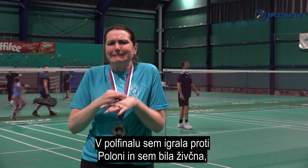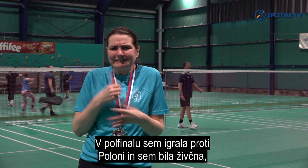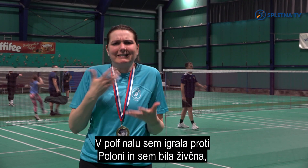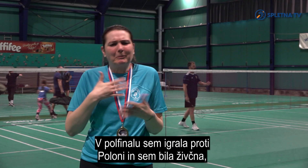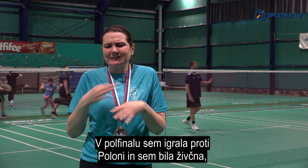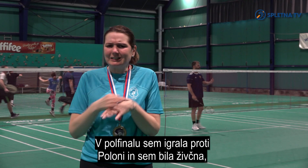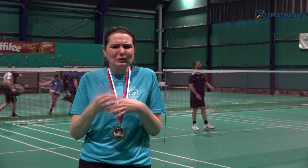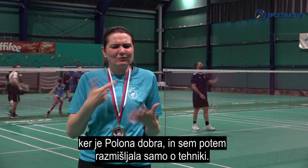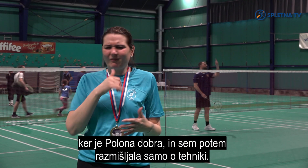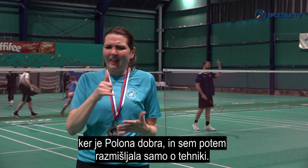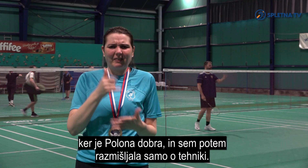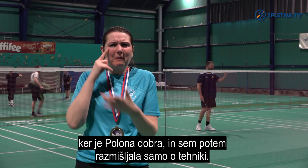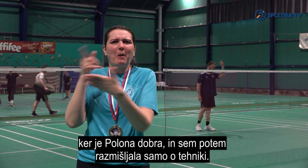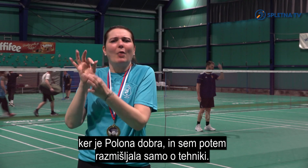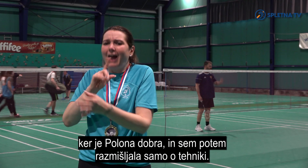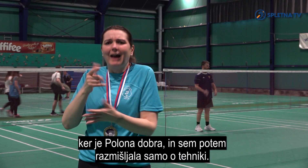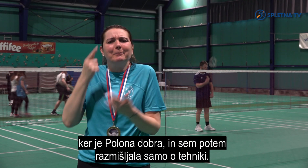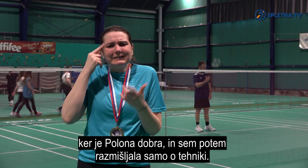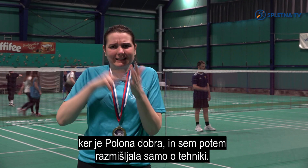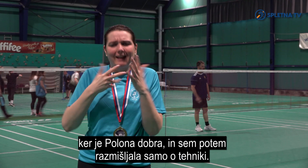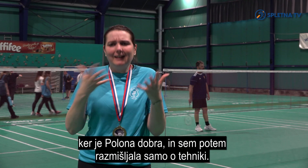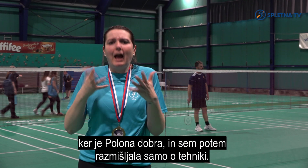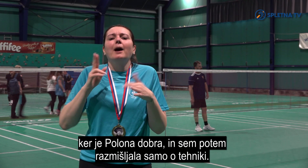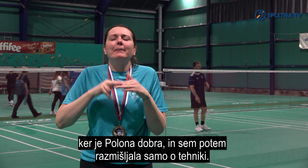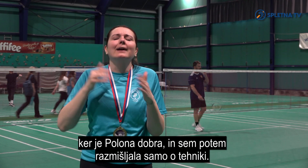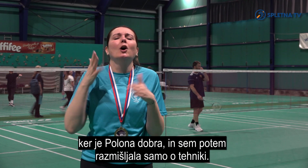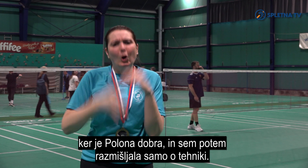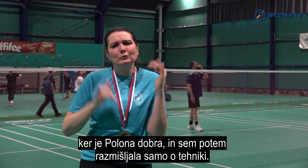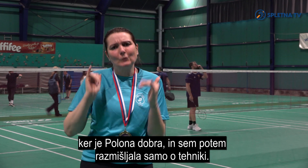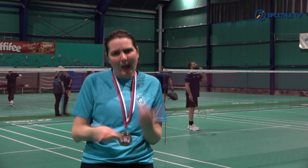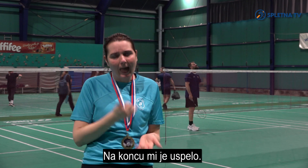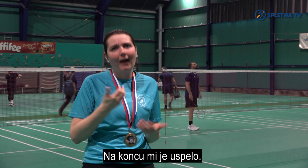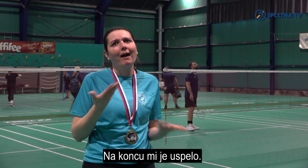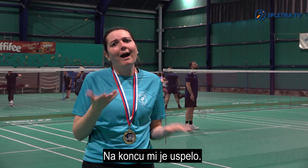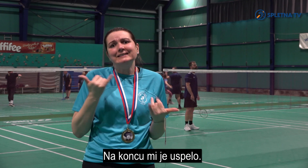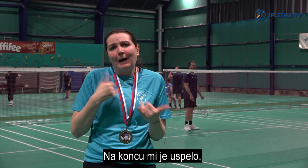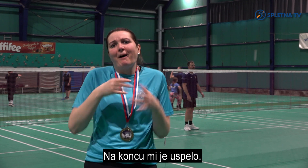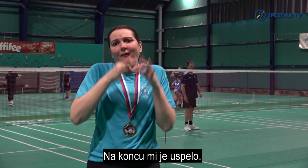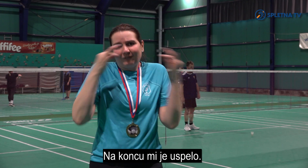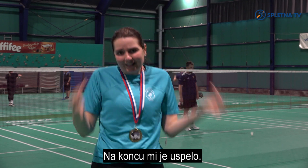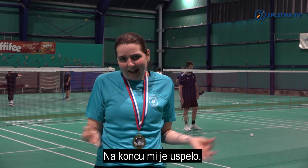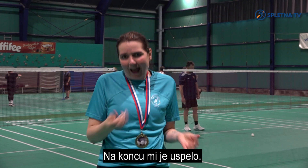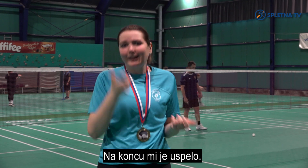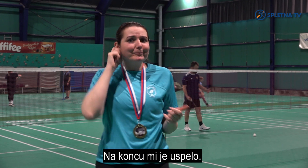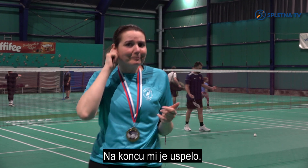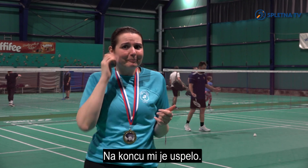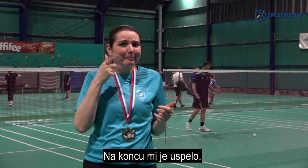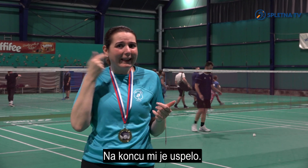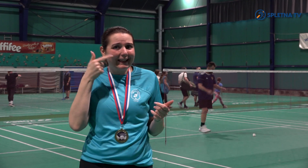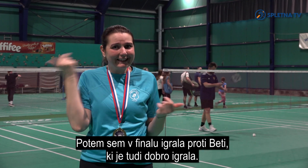bila živčna, ker je Polona dobra in sem potem razmišljala samo o tehniki. Na koncu mi je uspelo. Potem sem v